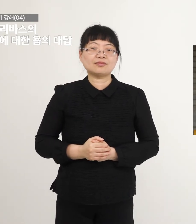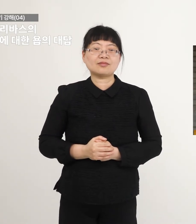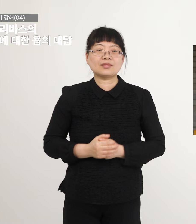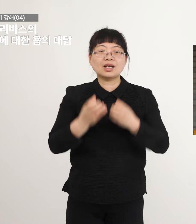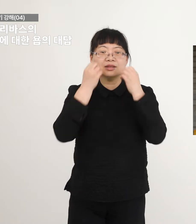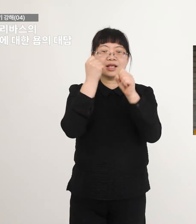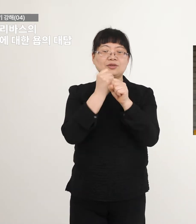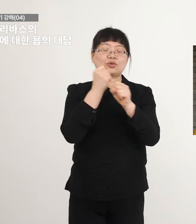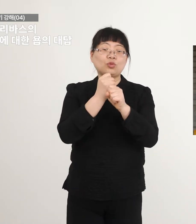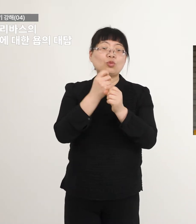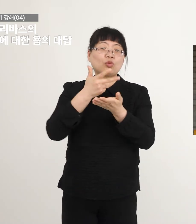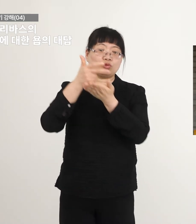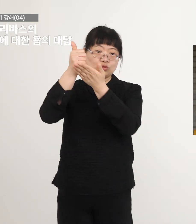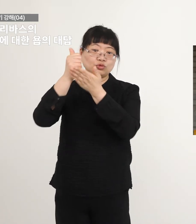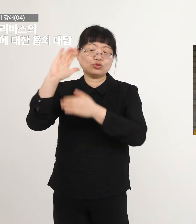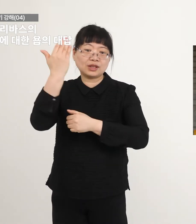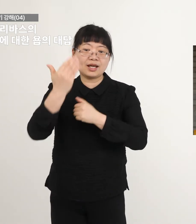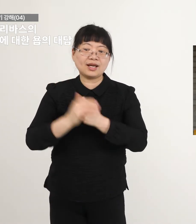창조주세요.